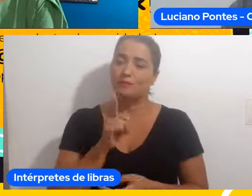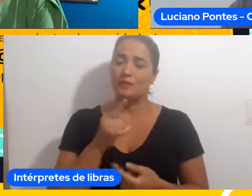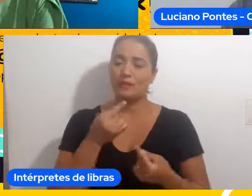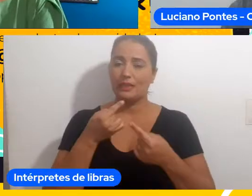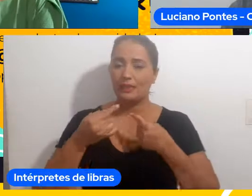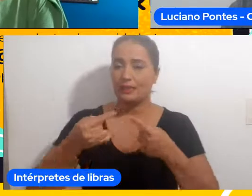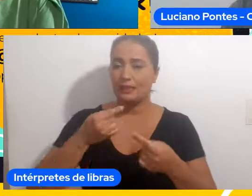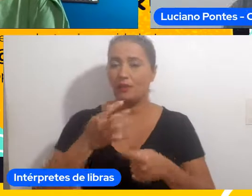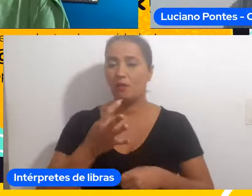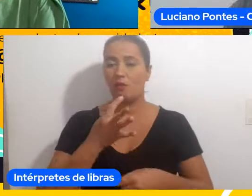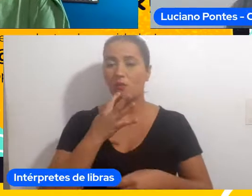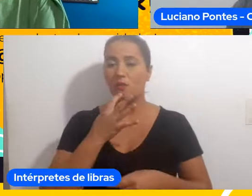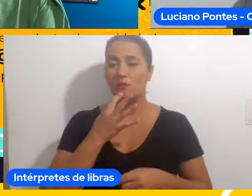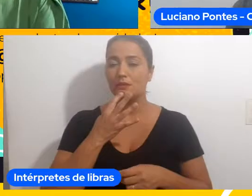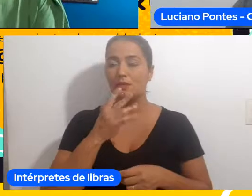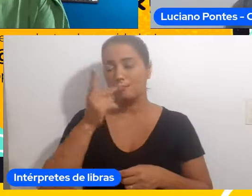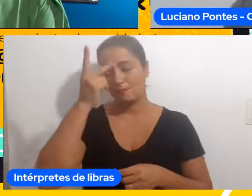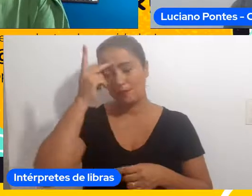conhecer pessoas